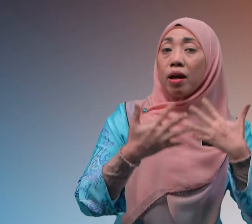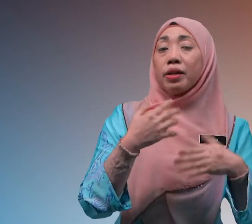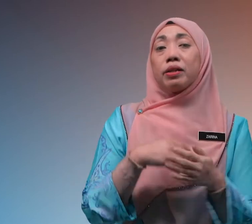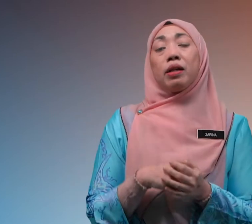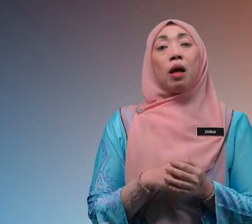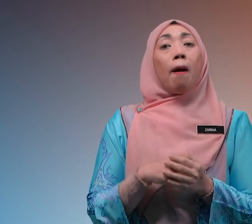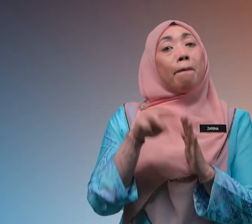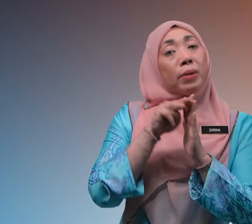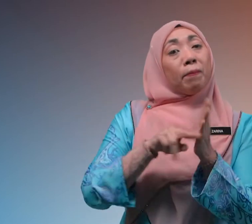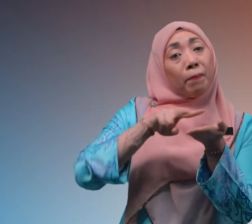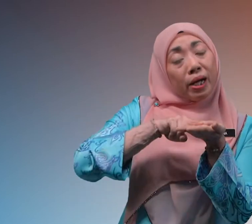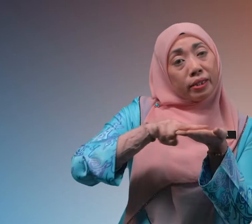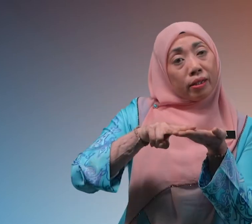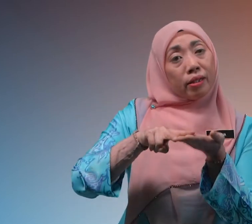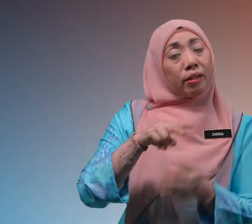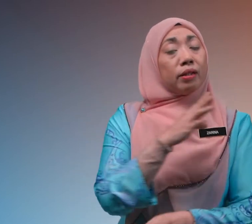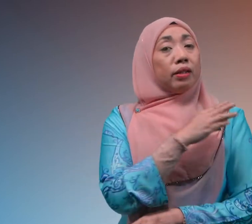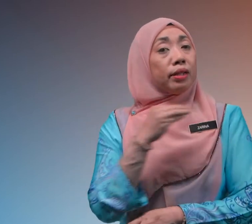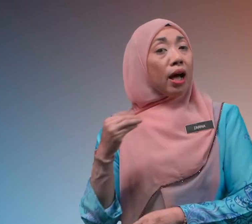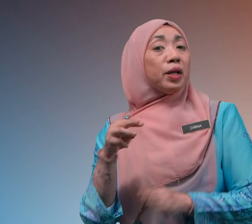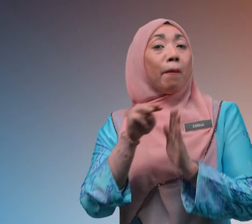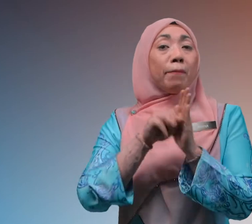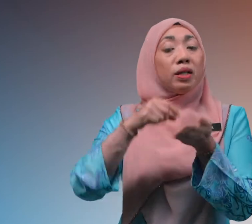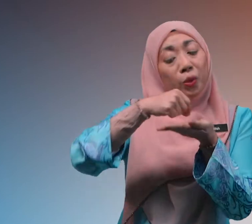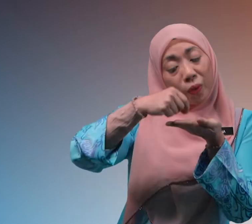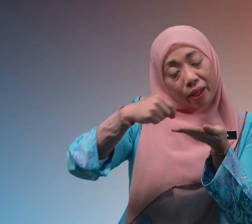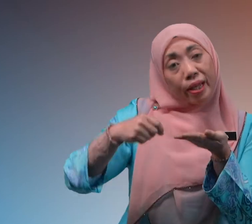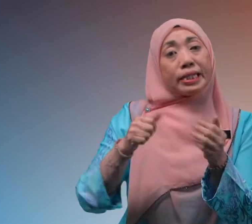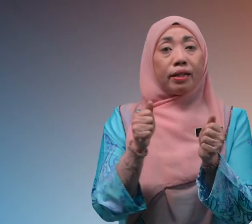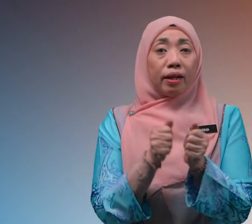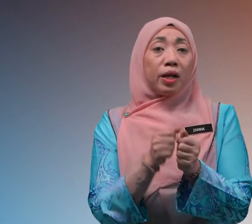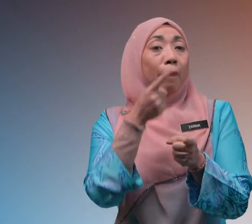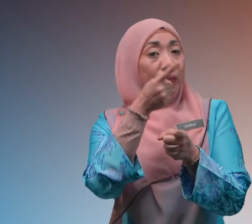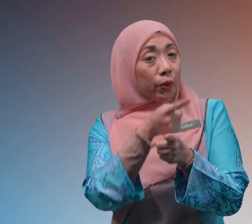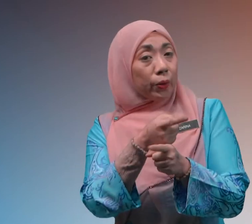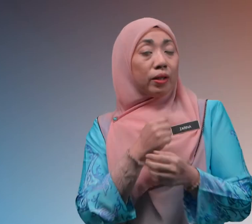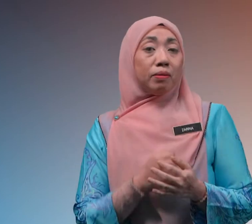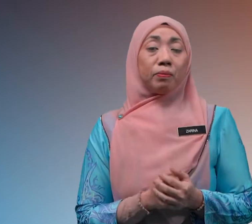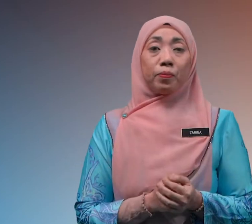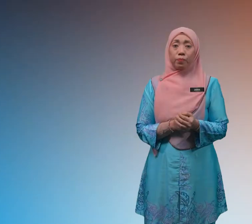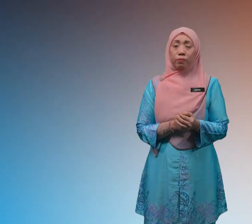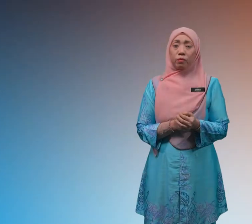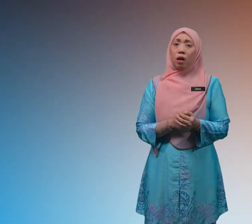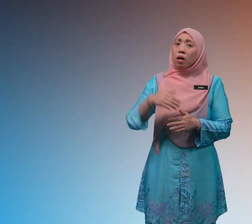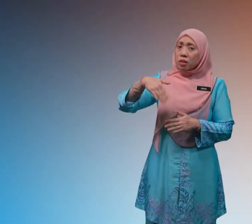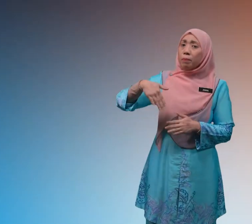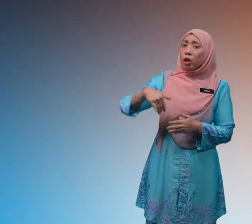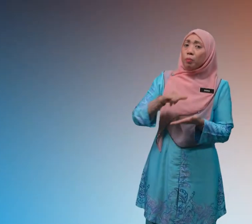berisyarat, membaca dan menulis dengan betul. Sebelum